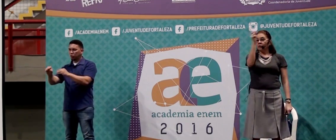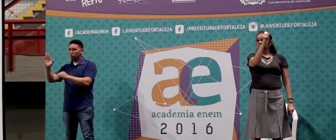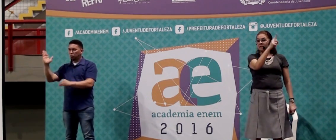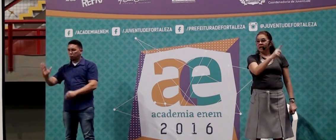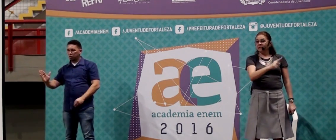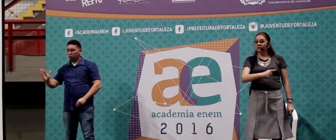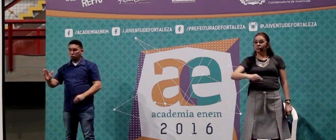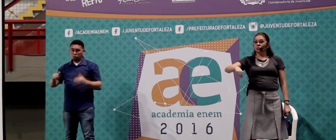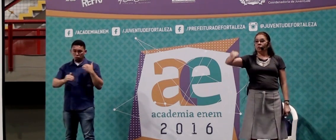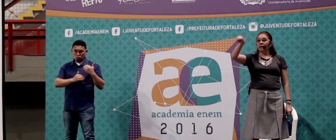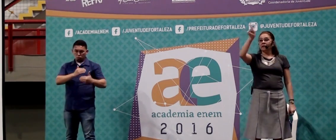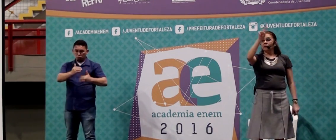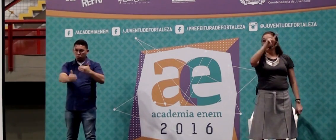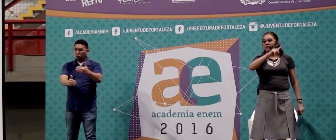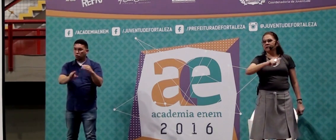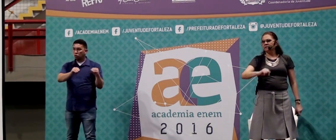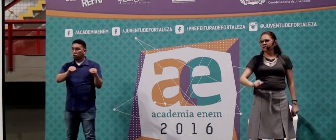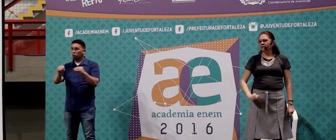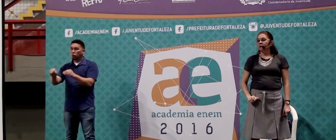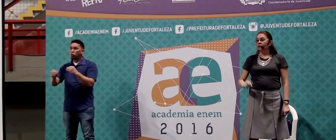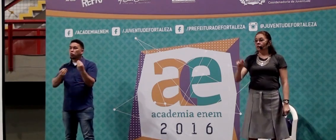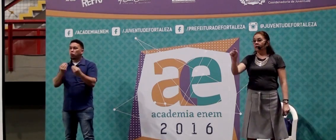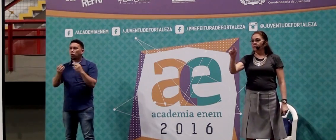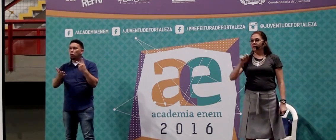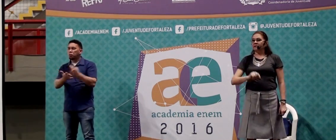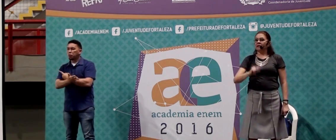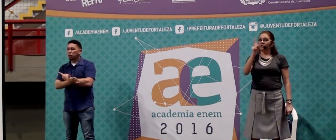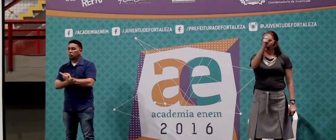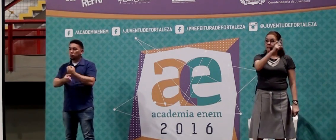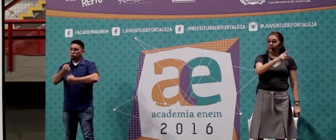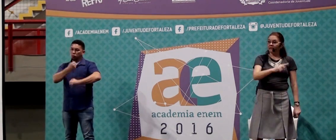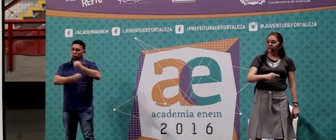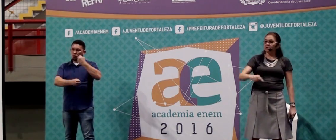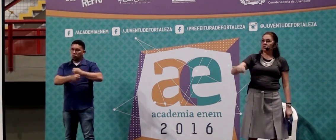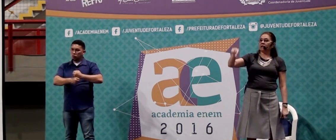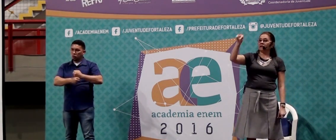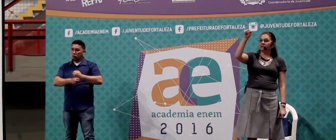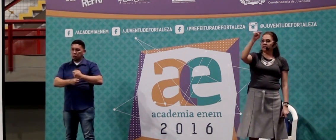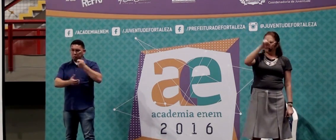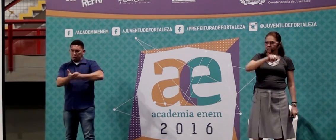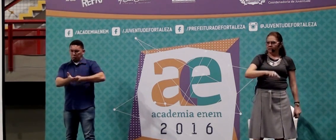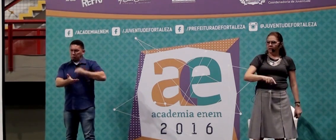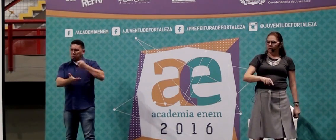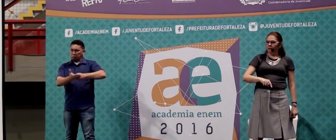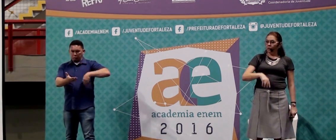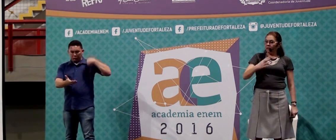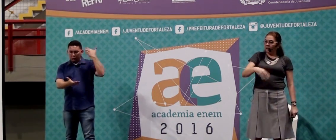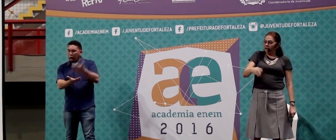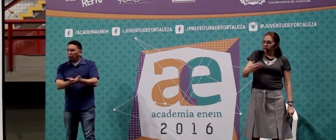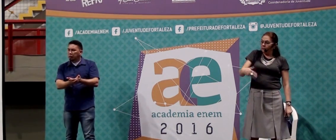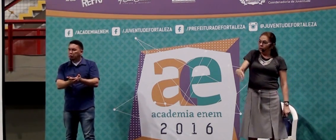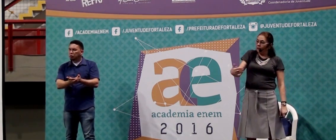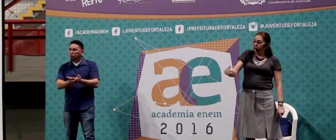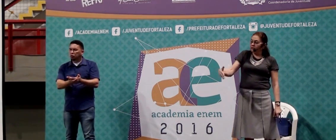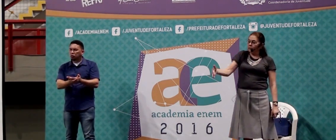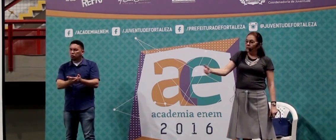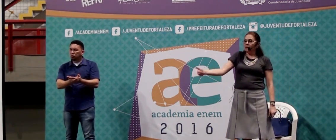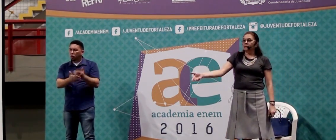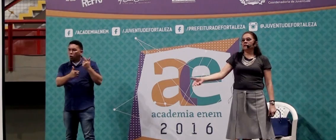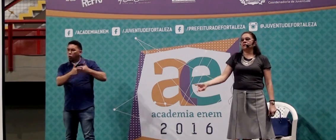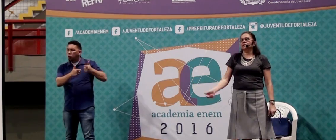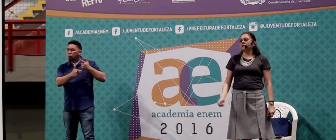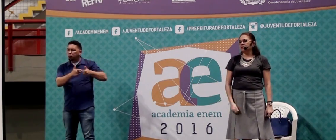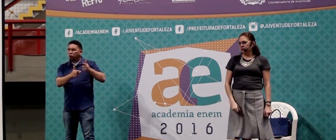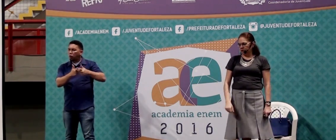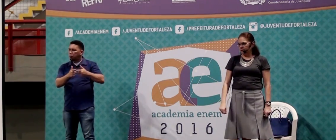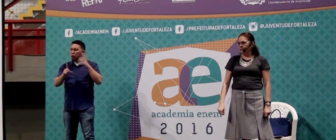O processo, como é que acontece? No ano passado, a persistência. Por que esse